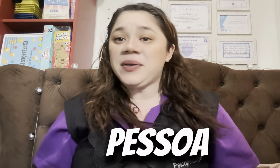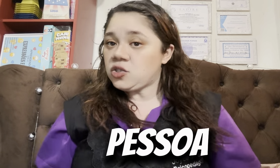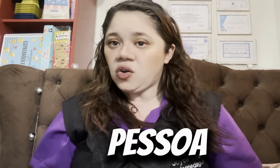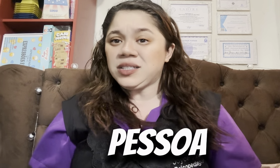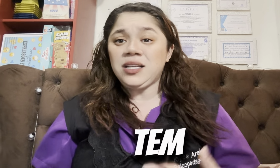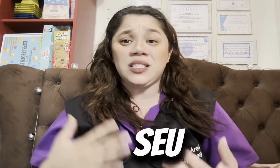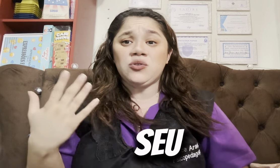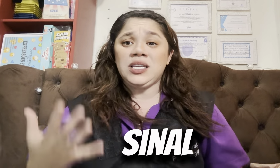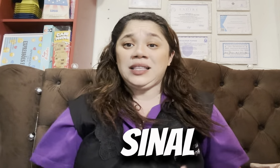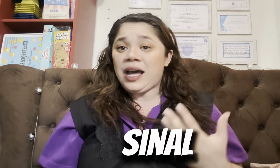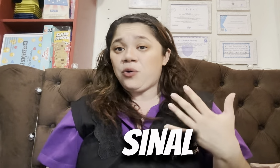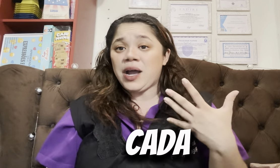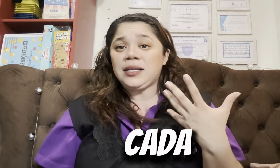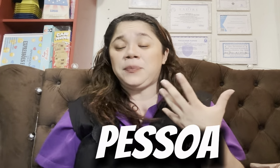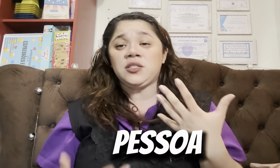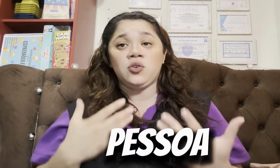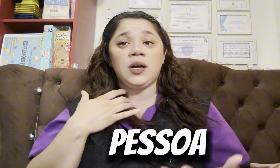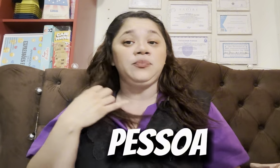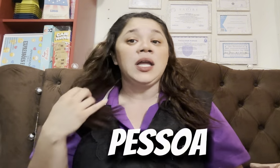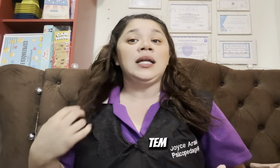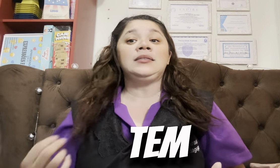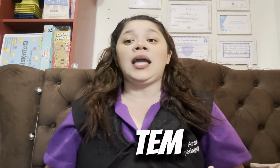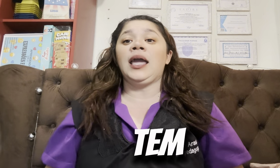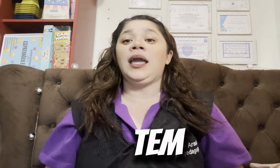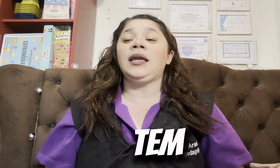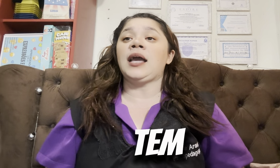pessoa tem seu sinal, cada pessoa tem...